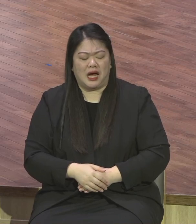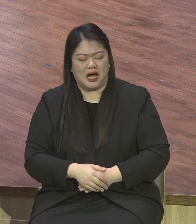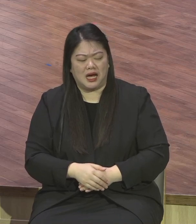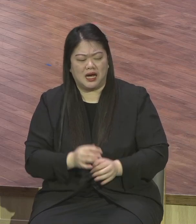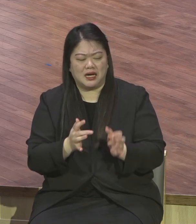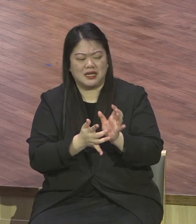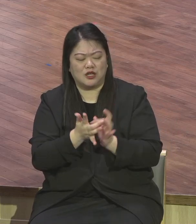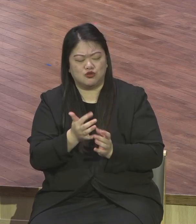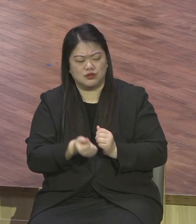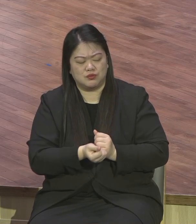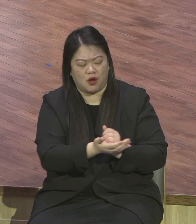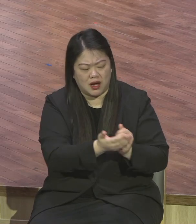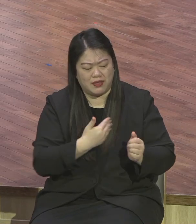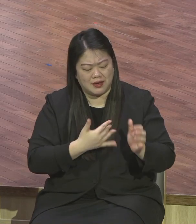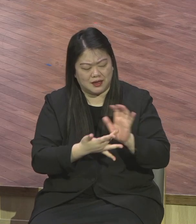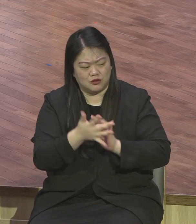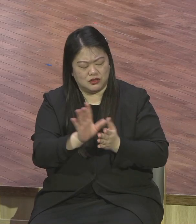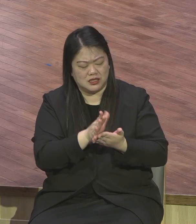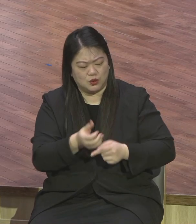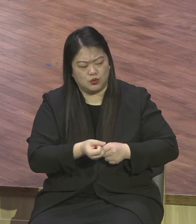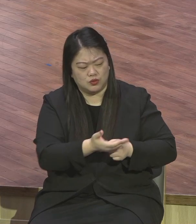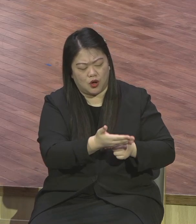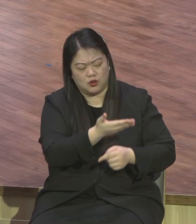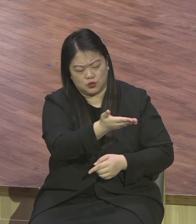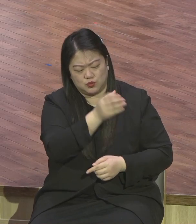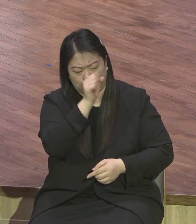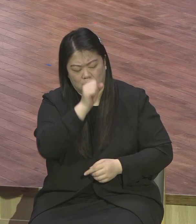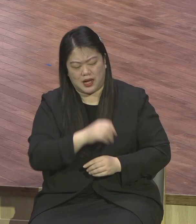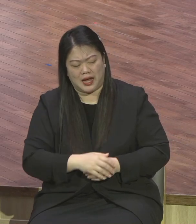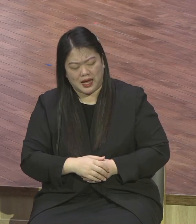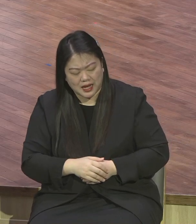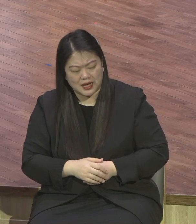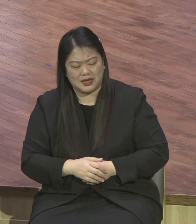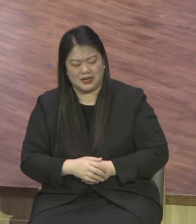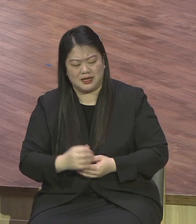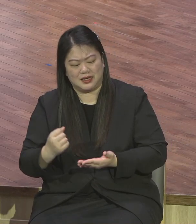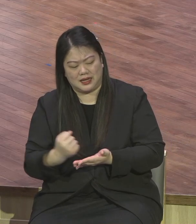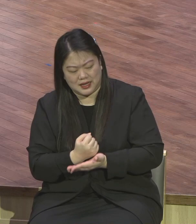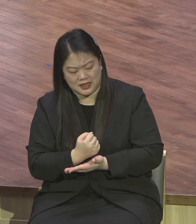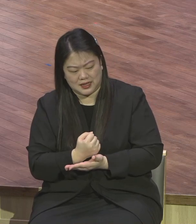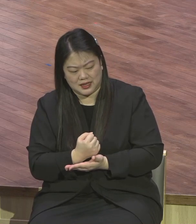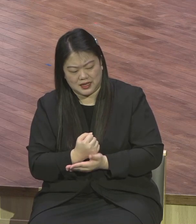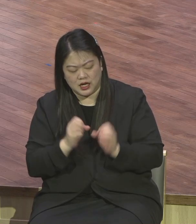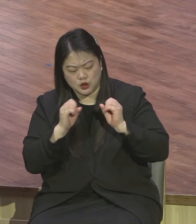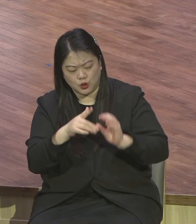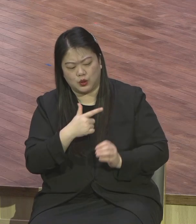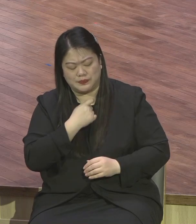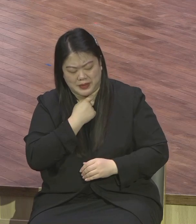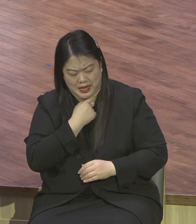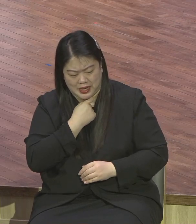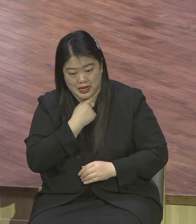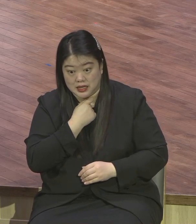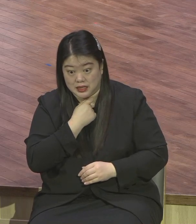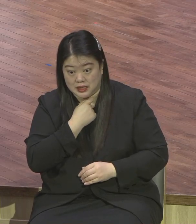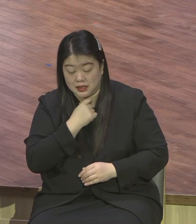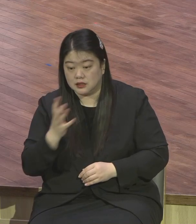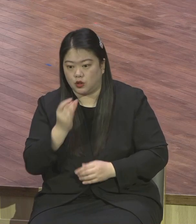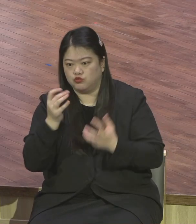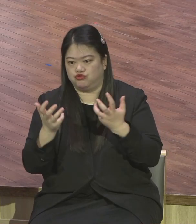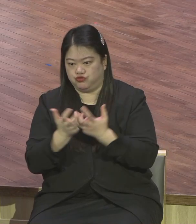텔레비를 보면서 뉴스 보면서 참 저 인간 더럽고 못됐네. 아니에요. 참